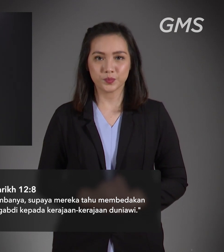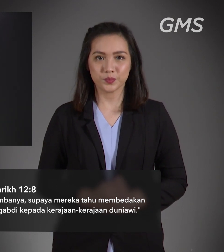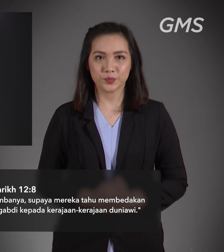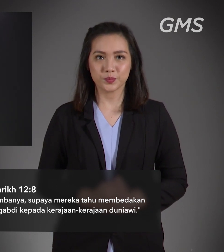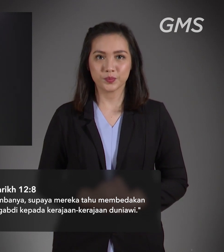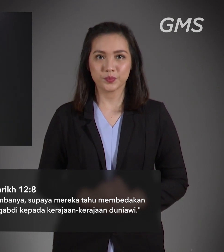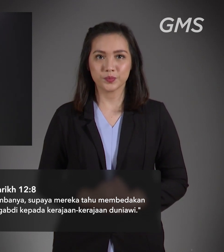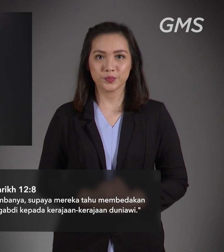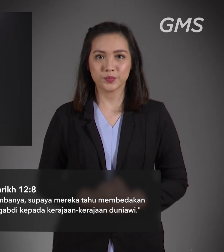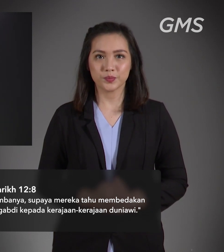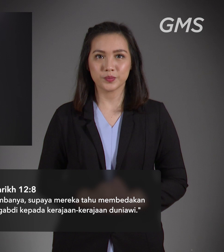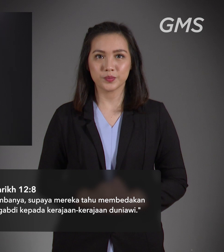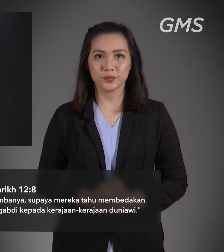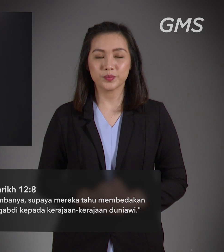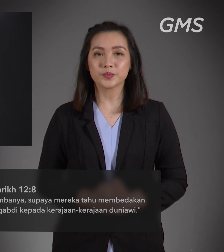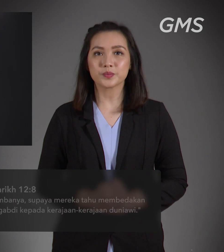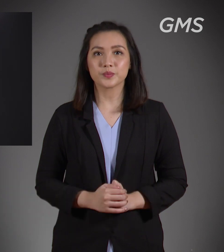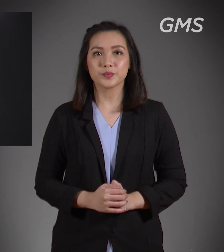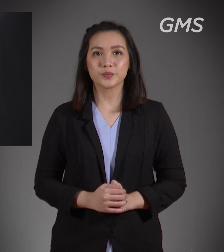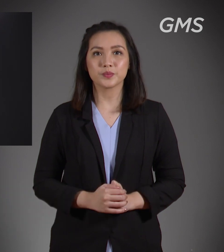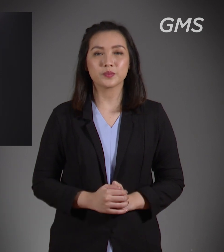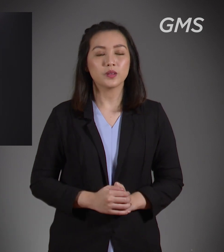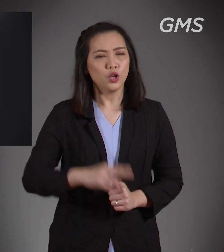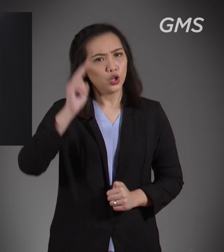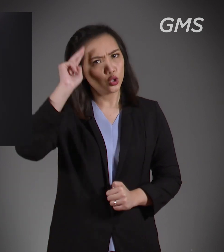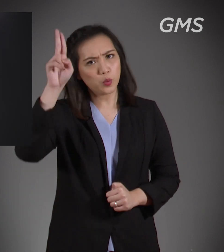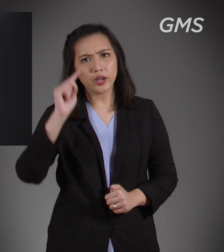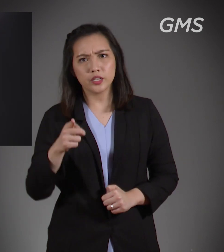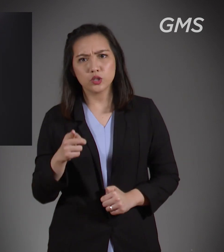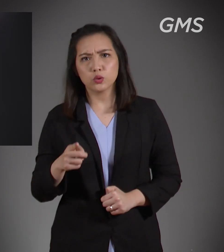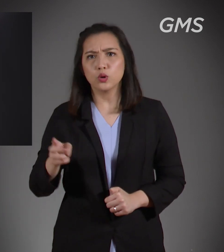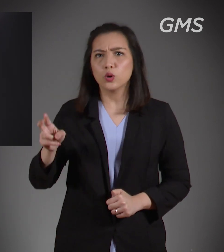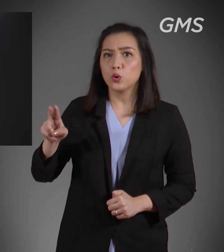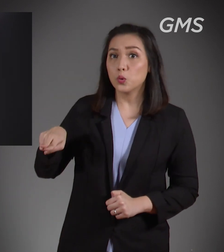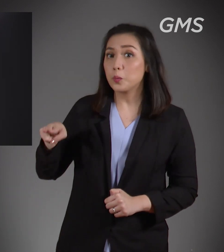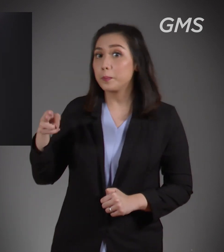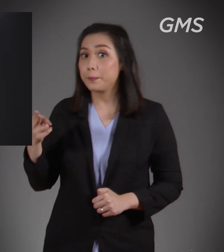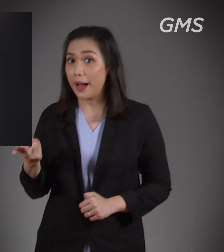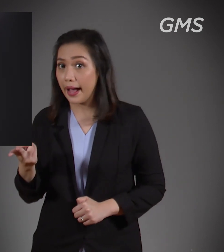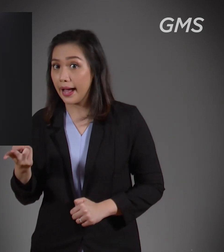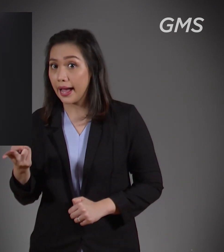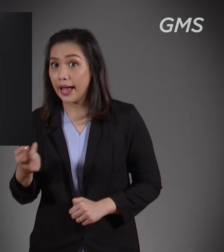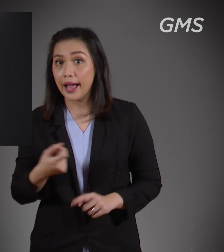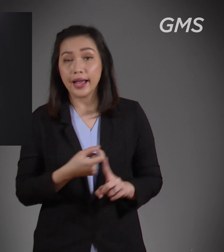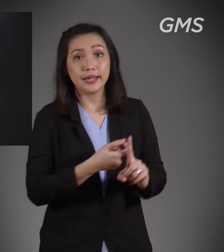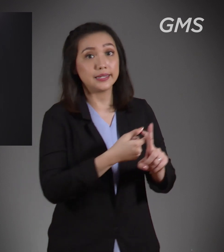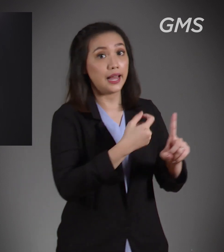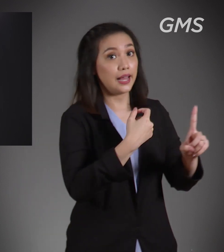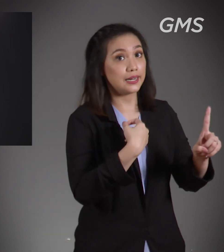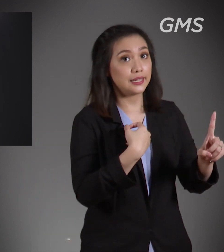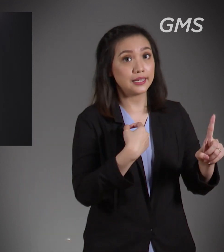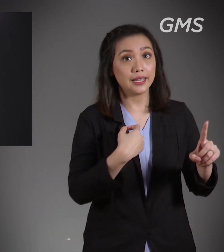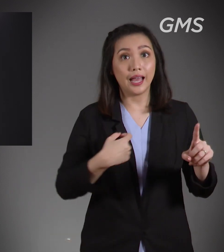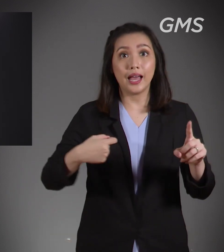duniawi. Jadi Tuhan balikkan kepada isu sesungguhnya, kembalikan